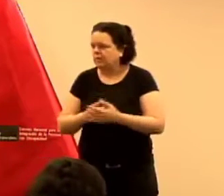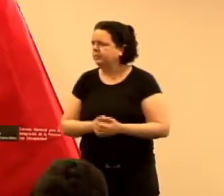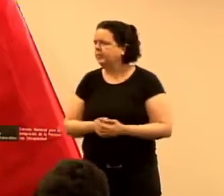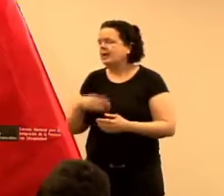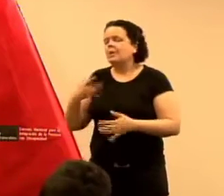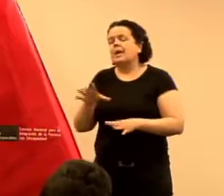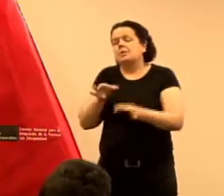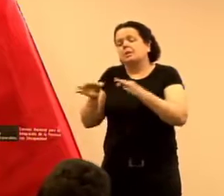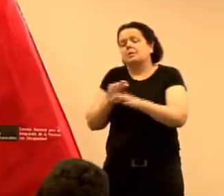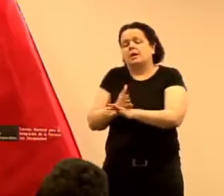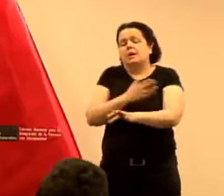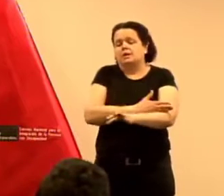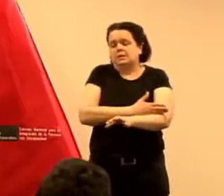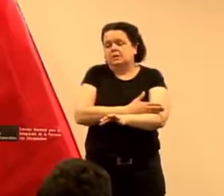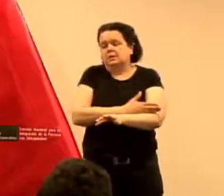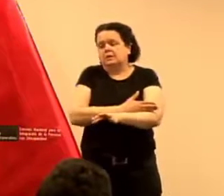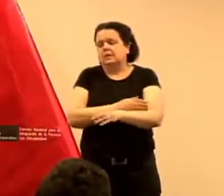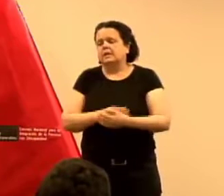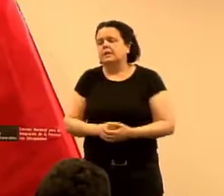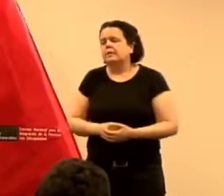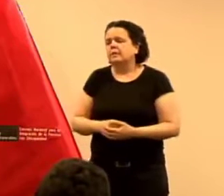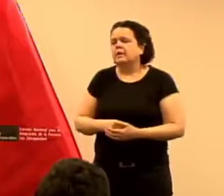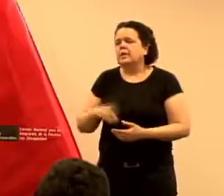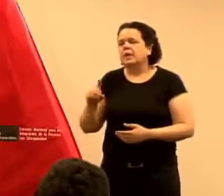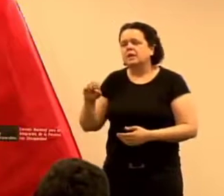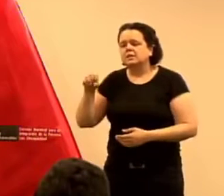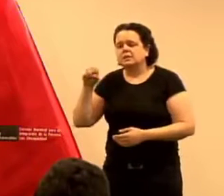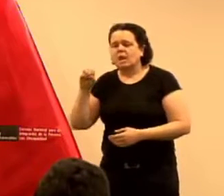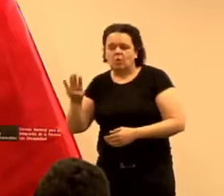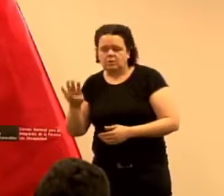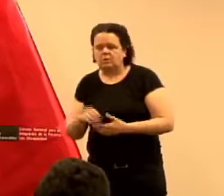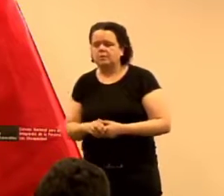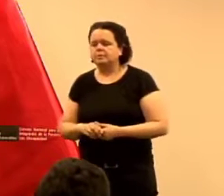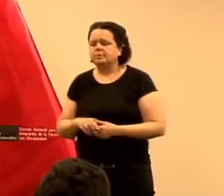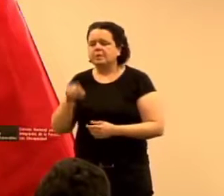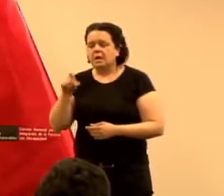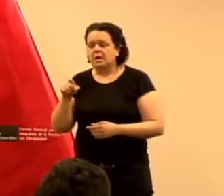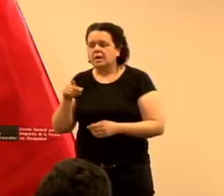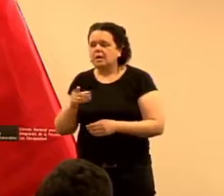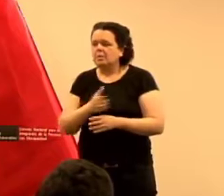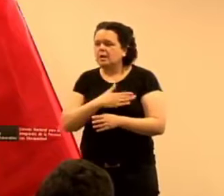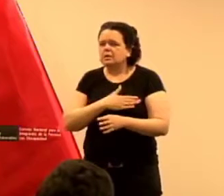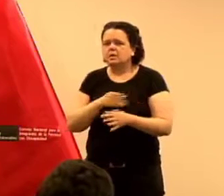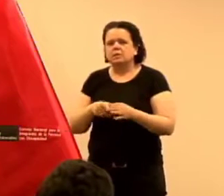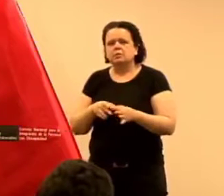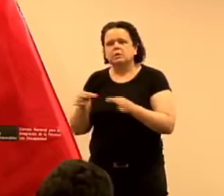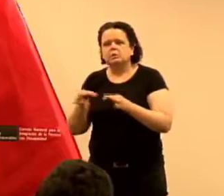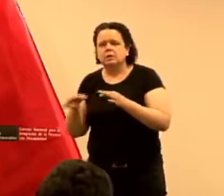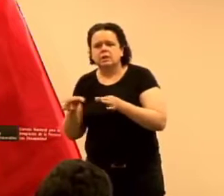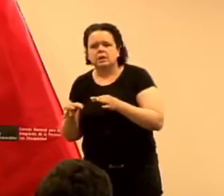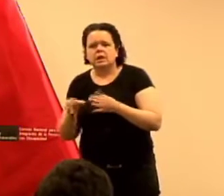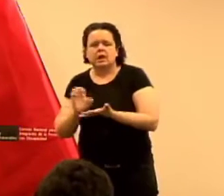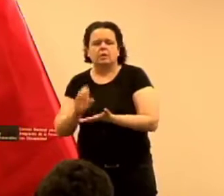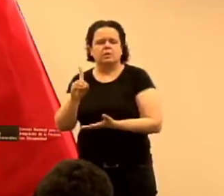antes, el ODS 4, el Objetivo de Desarrollo Sostenible número 4, aparte de referirse directamente a